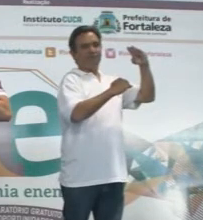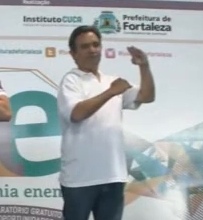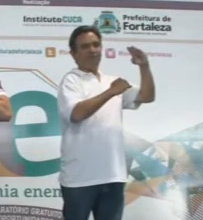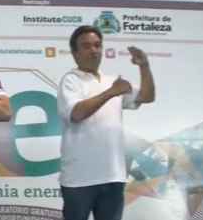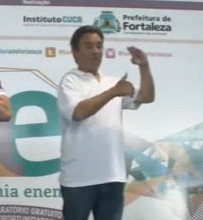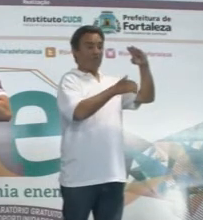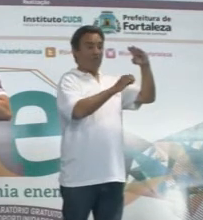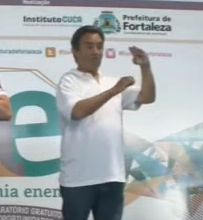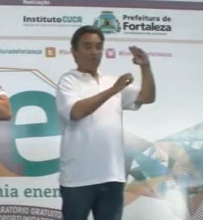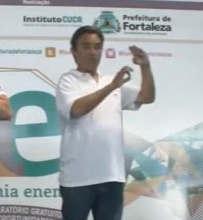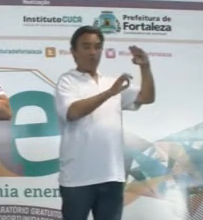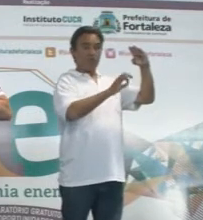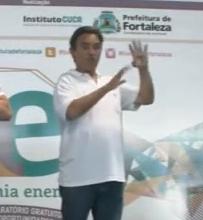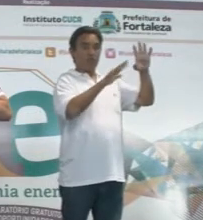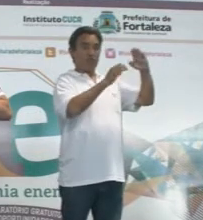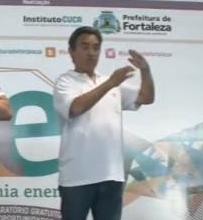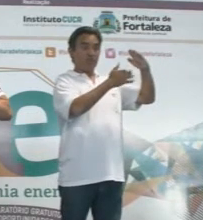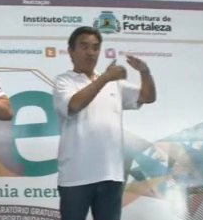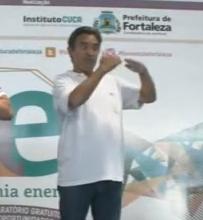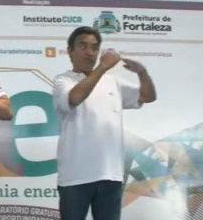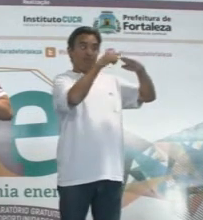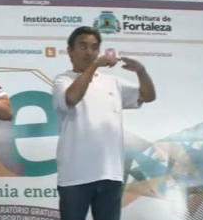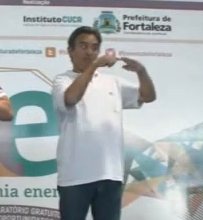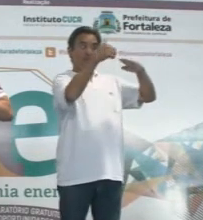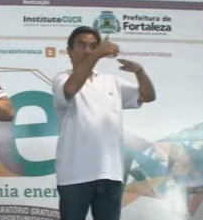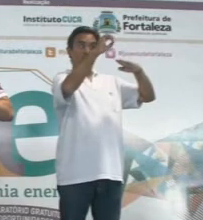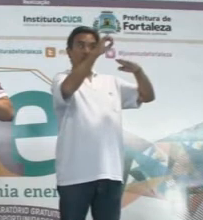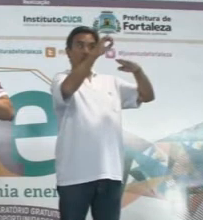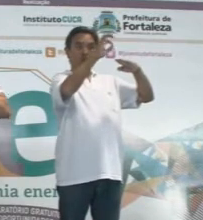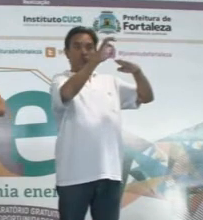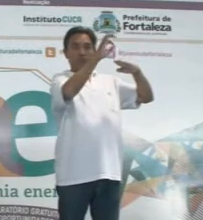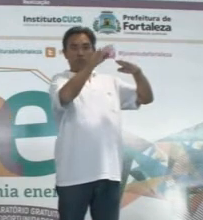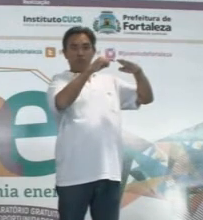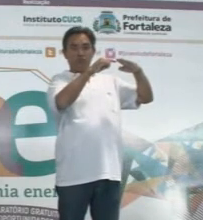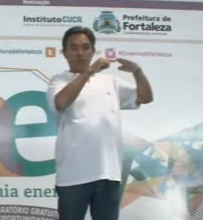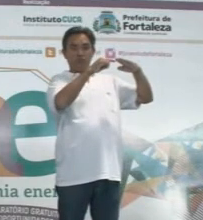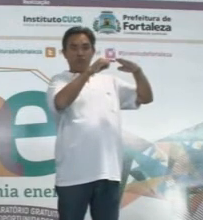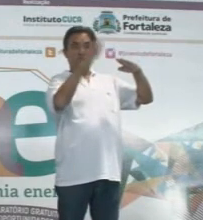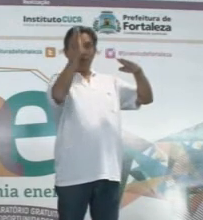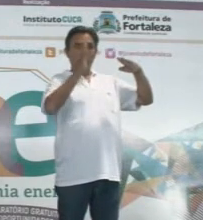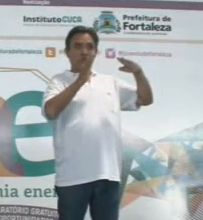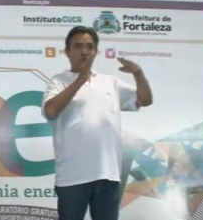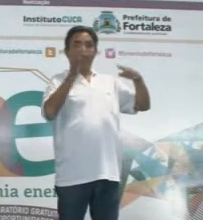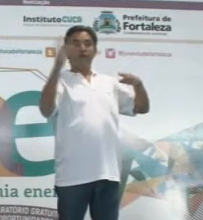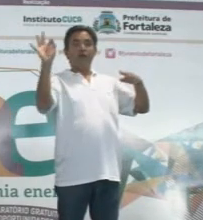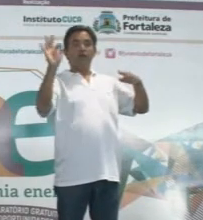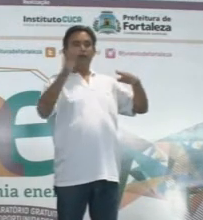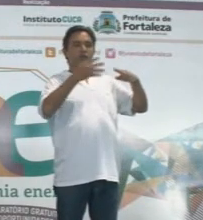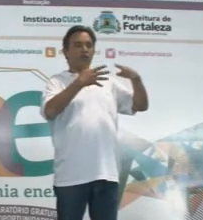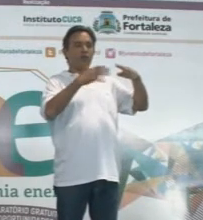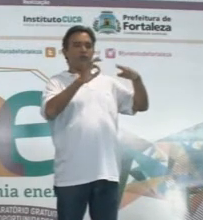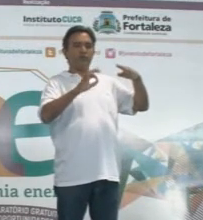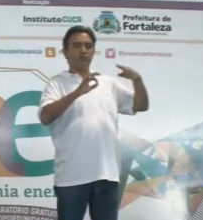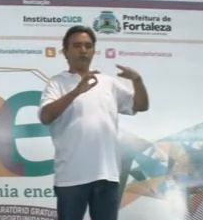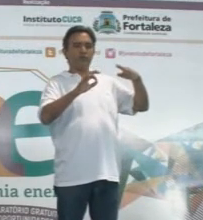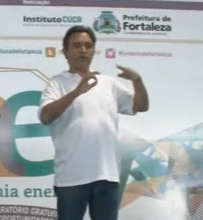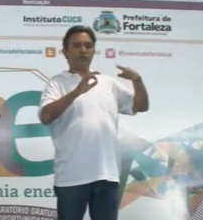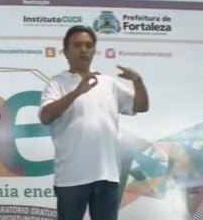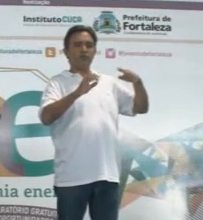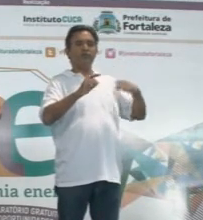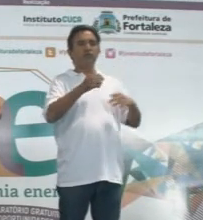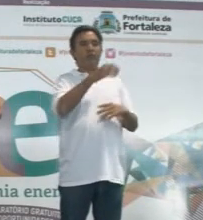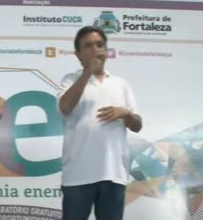10% considerados ricos na França são quantos? 4. No Brasil são 10. Nós temos 10% da